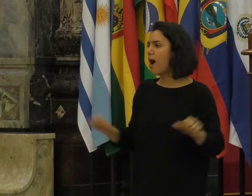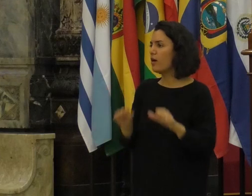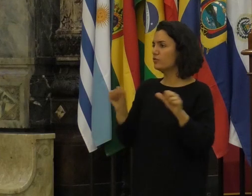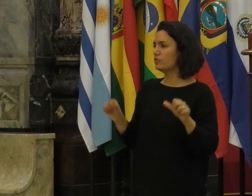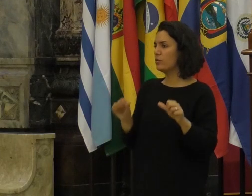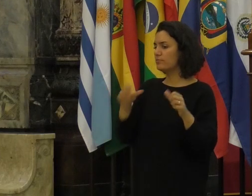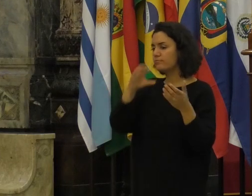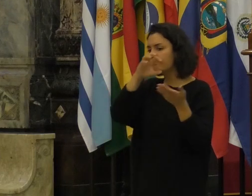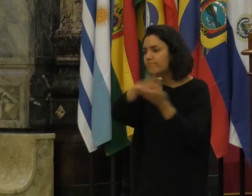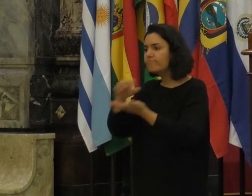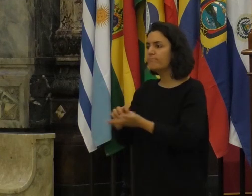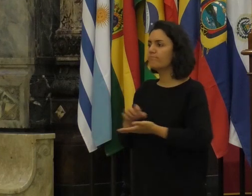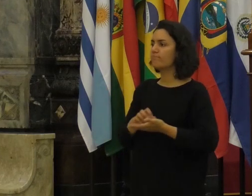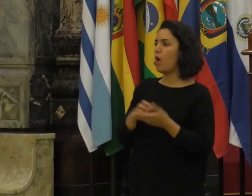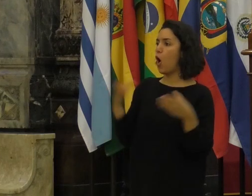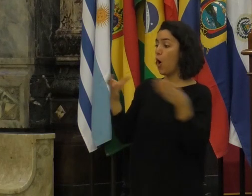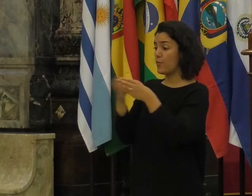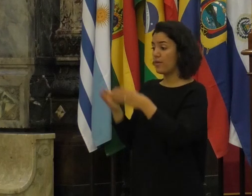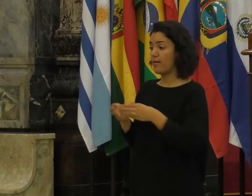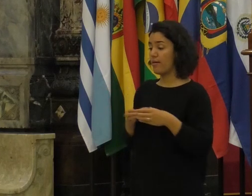los sectores de las comunidades,